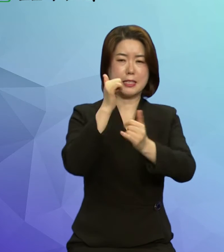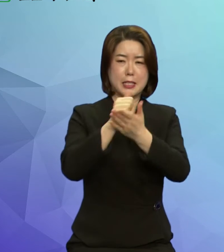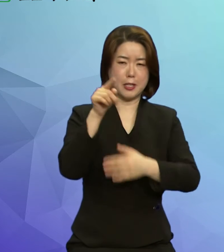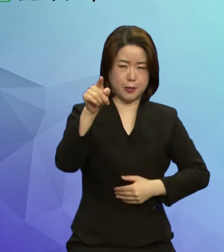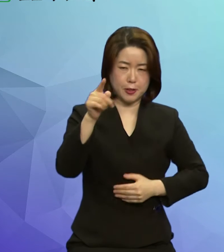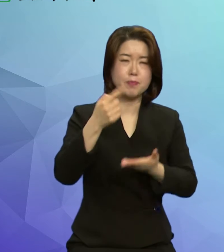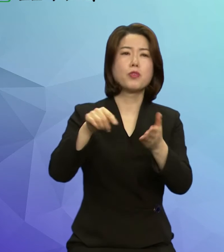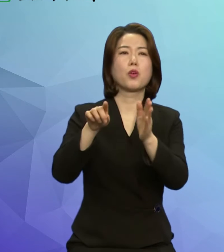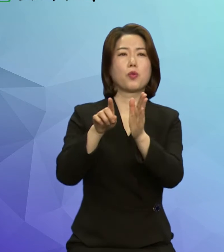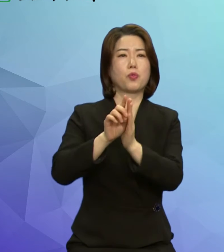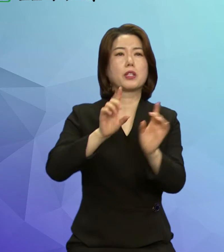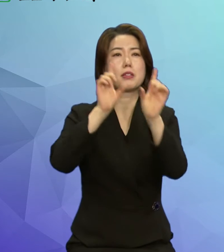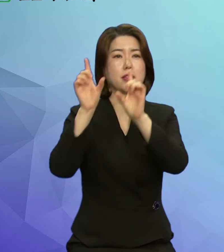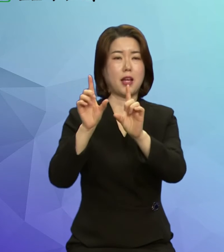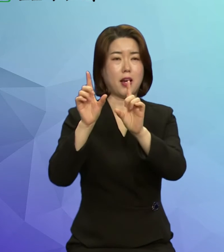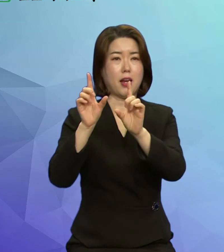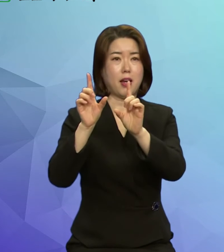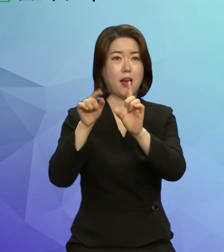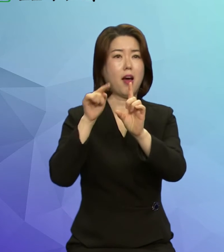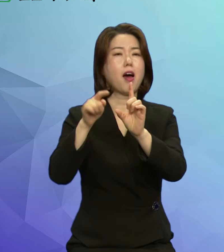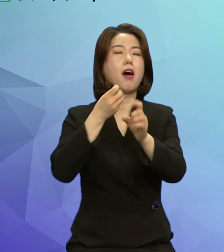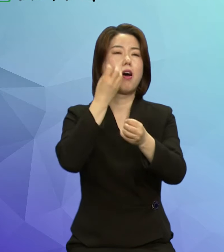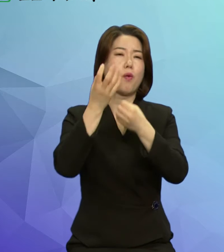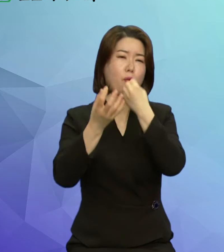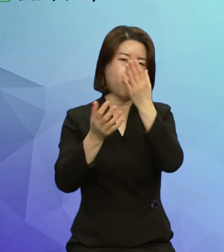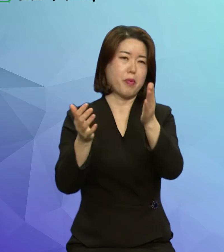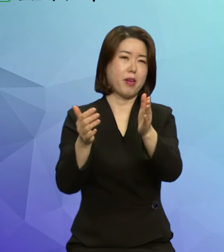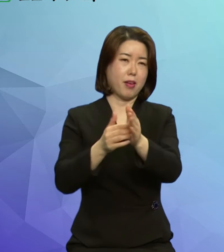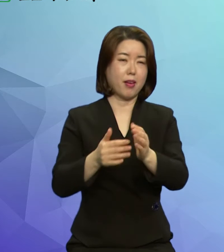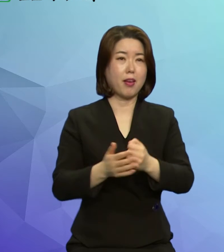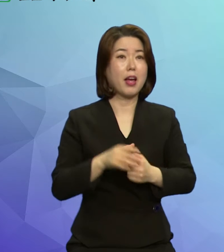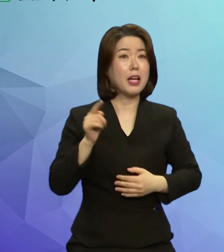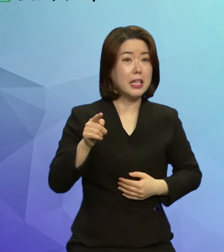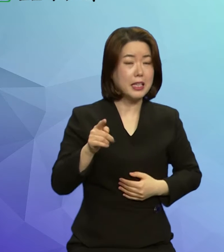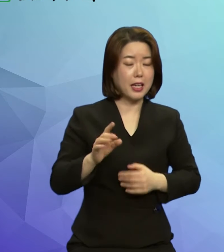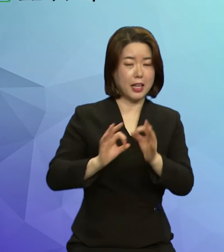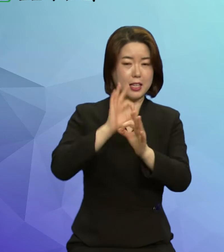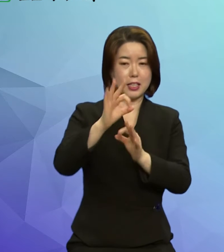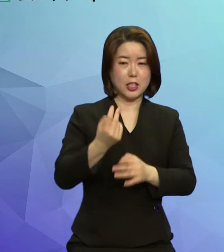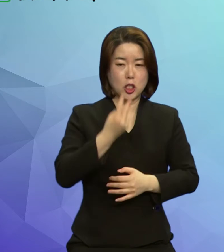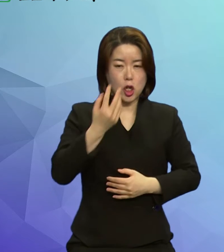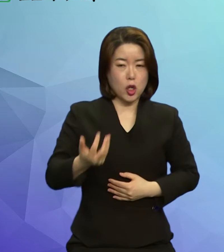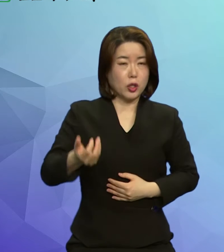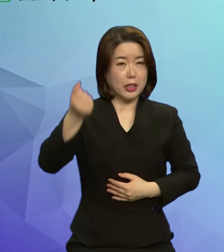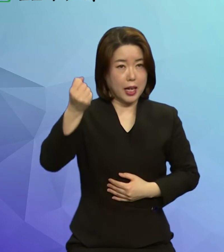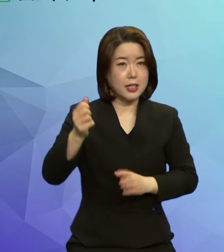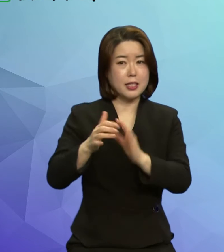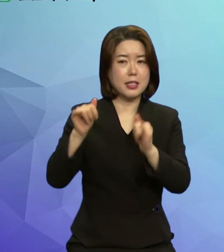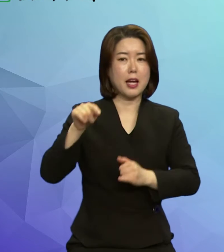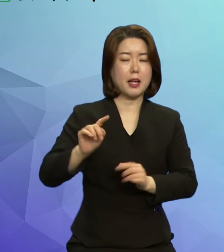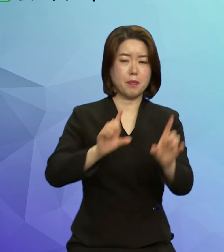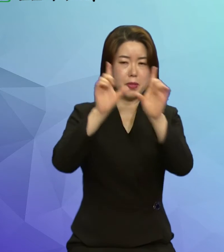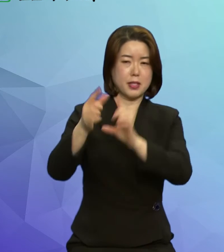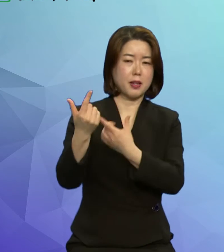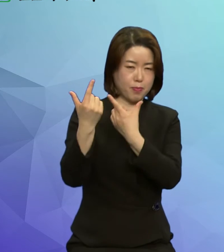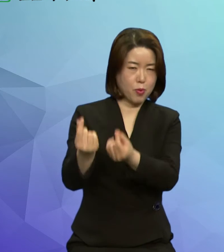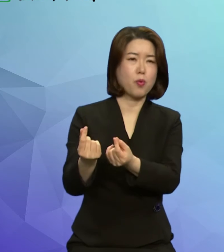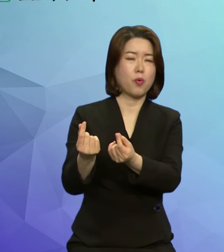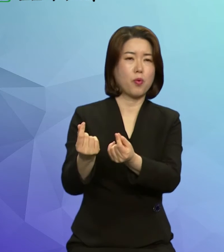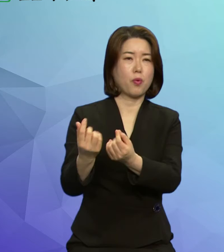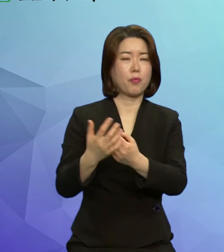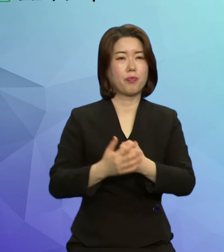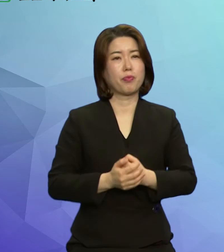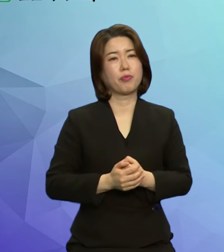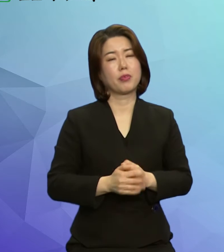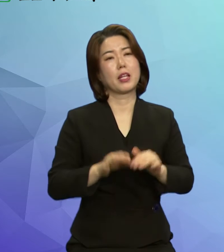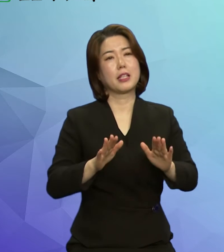예수님을 위해서 삽니다. 그렇게 고백을 한 거예요. 이게 바로 영생을 소유한 사람의 삶이에요.